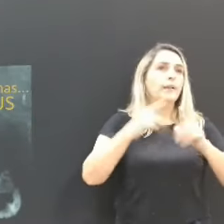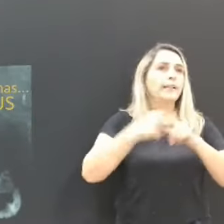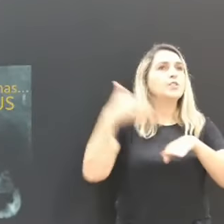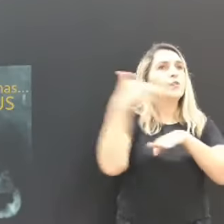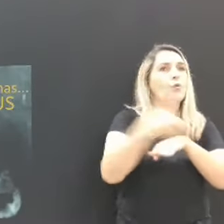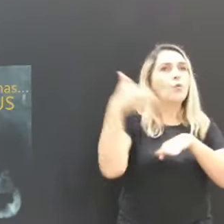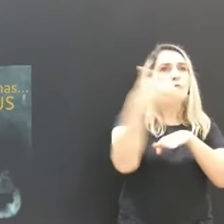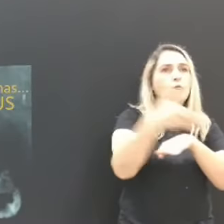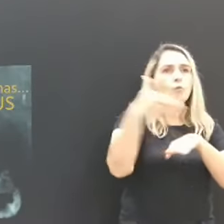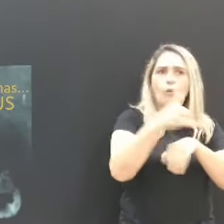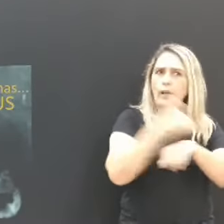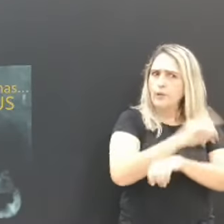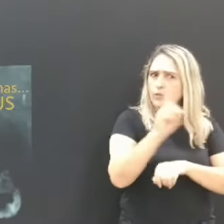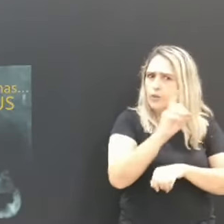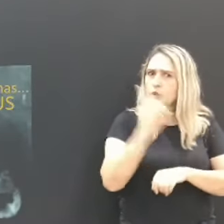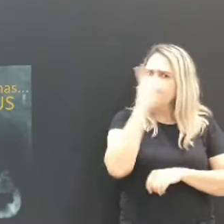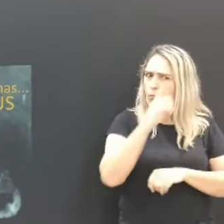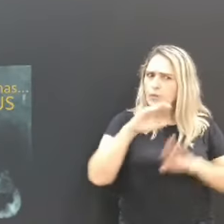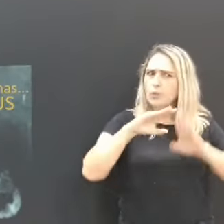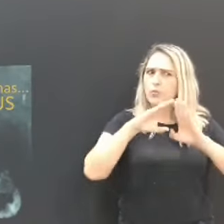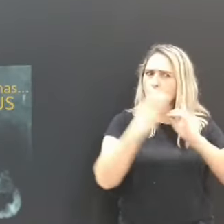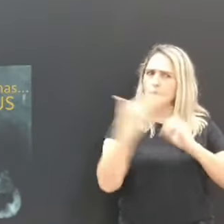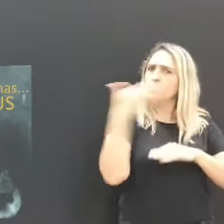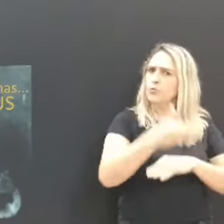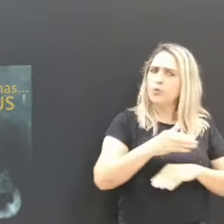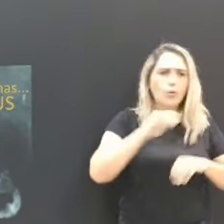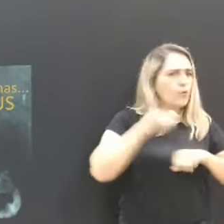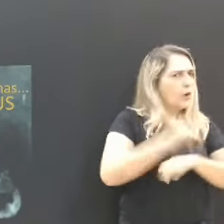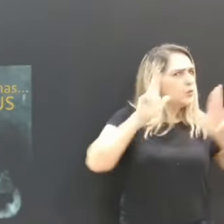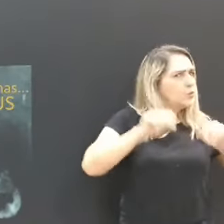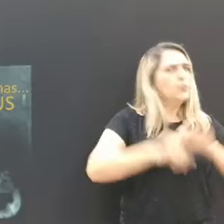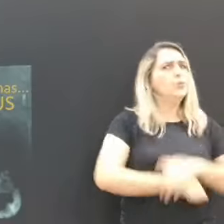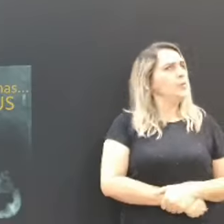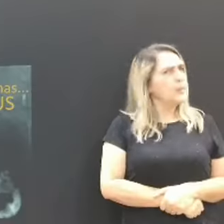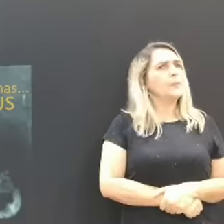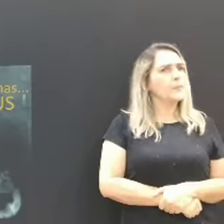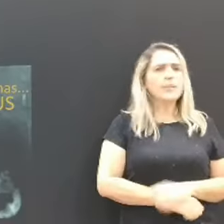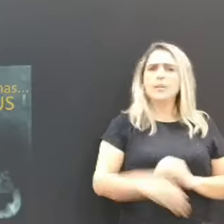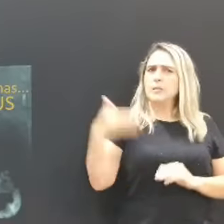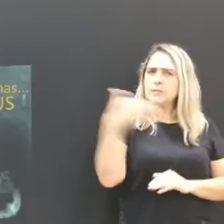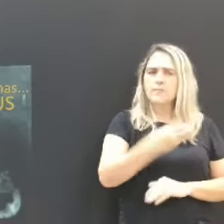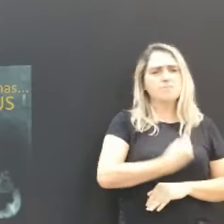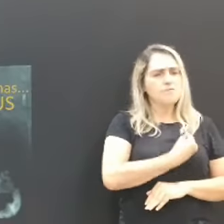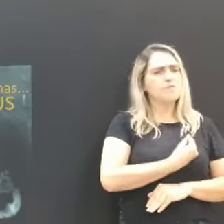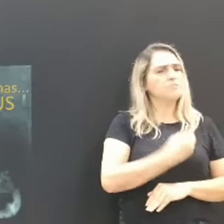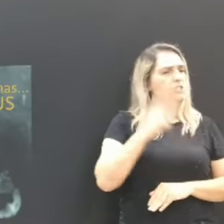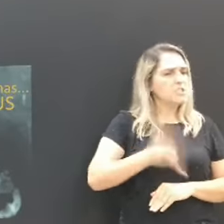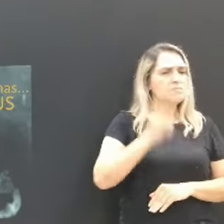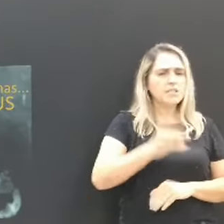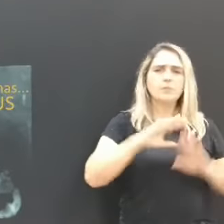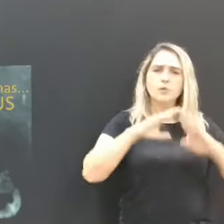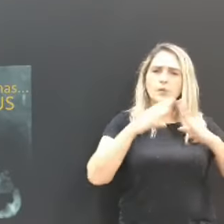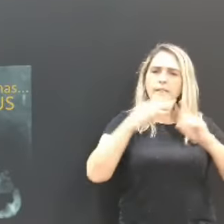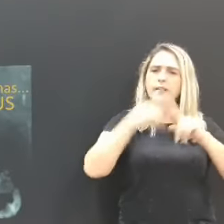estão. Por quê? Né? Eu sou uma pessoa que tem um bom exemplo, eu vou constantemente aos cultos, eu não falto, eu não